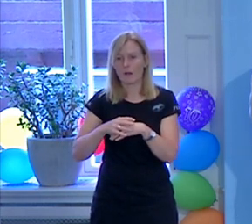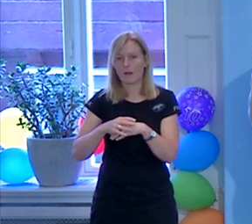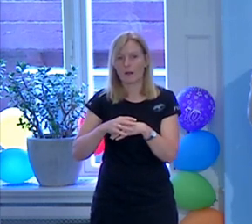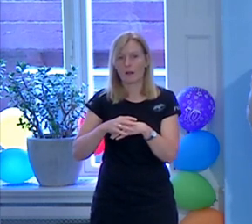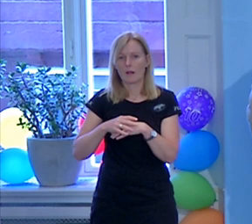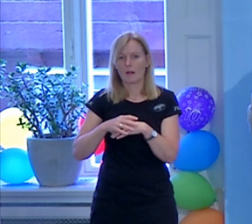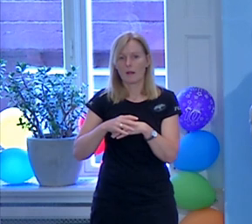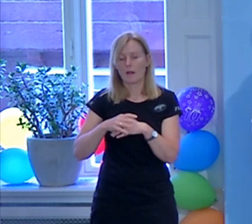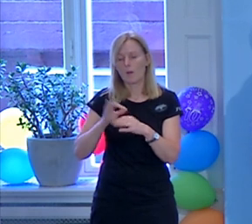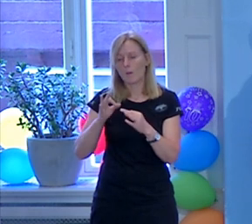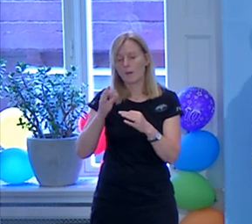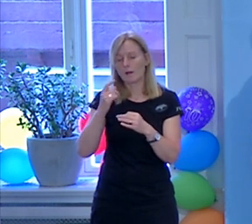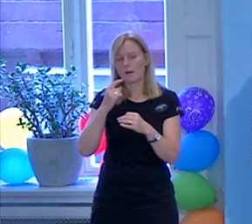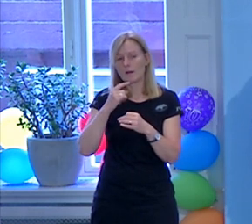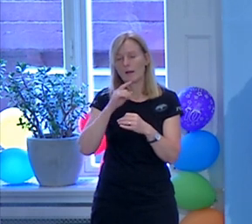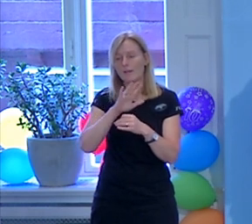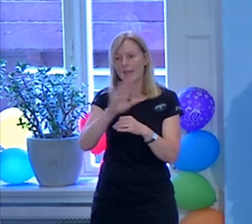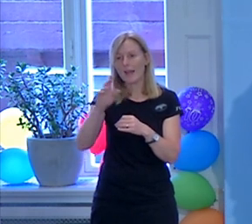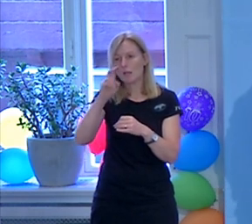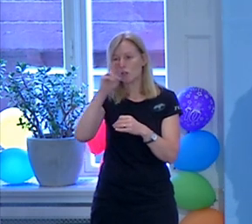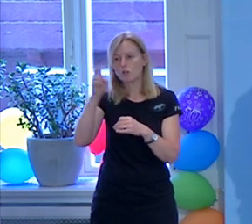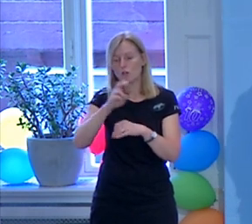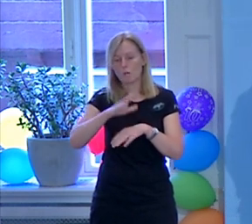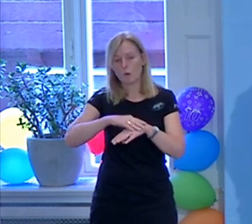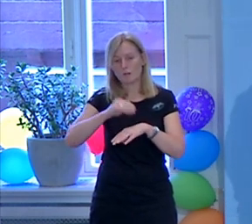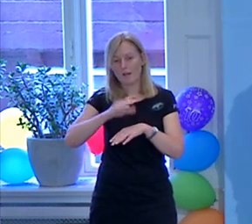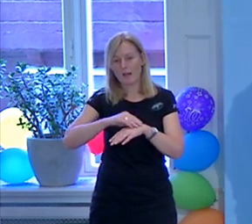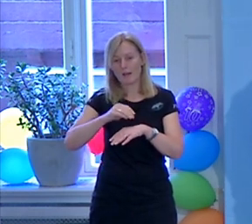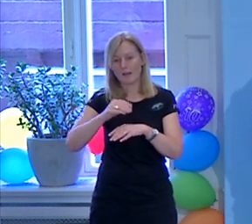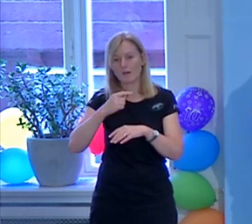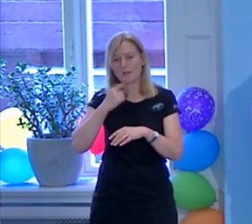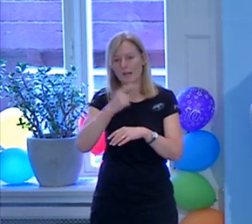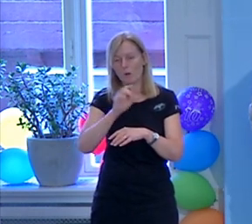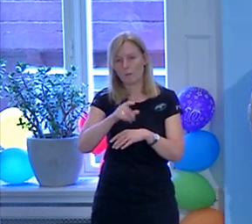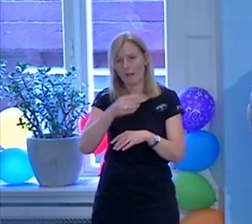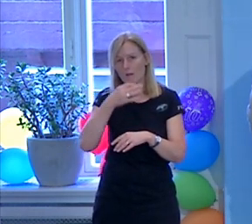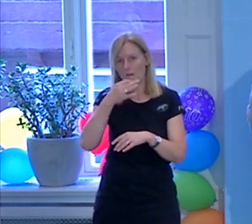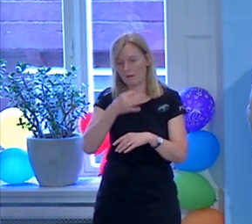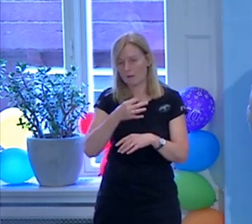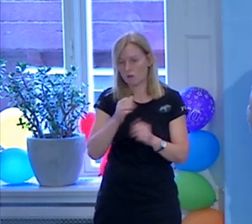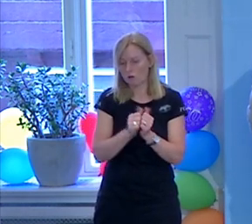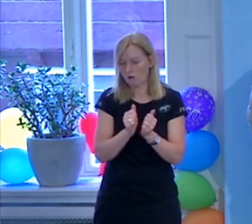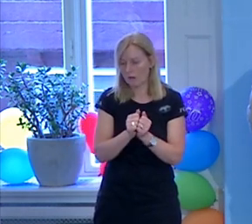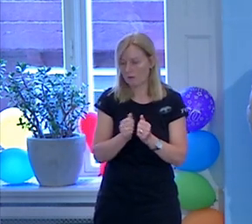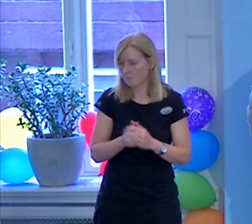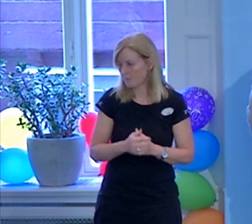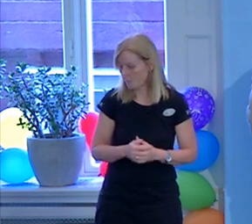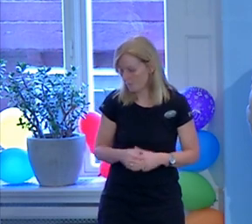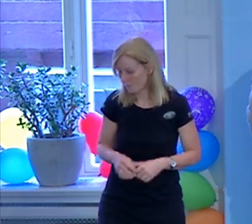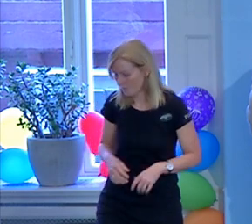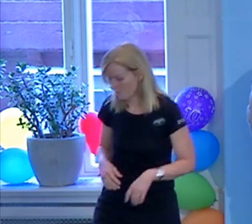utländska från utlandet, deras syn på Sverige? Det är min fråga. Tack för din fråga. Vem vill svara på den?